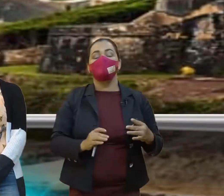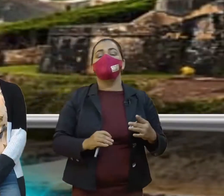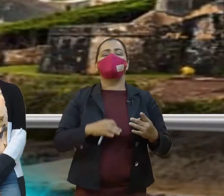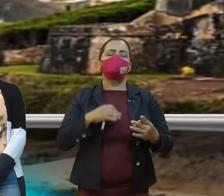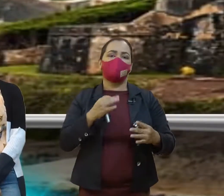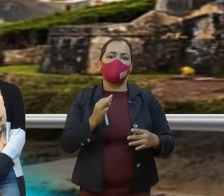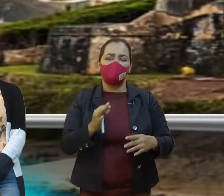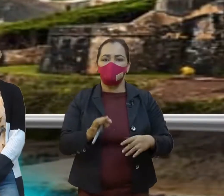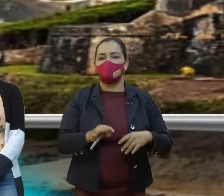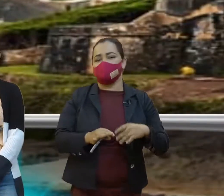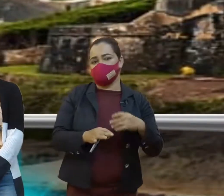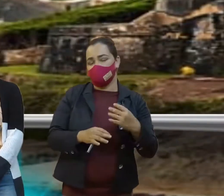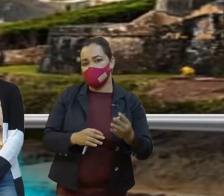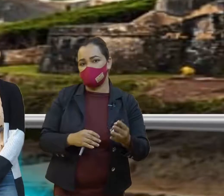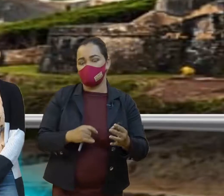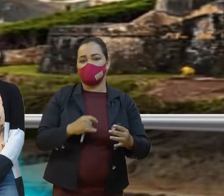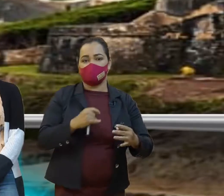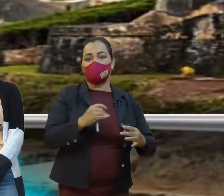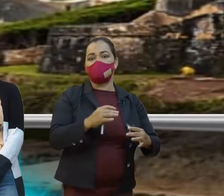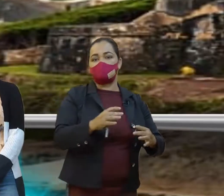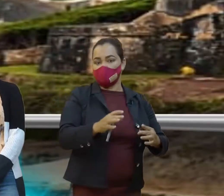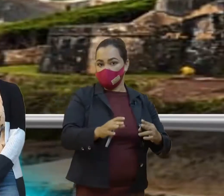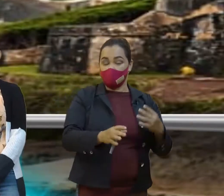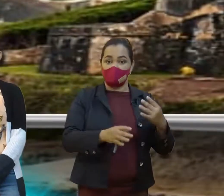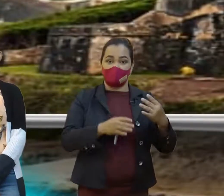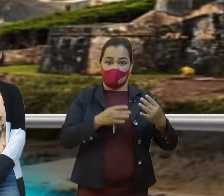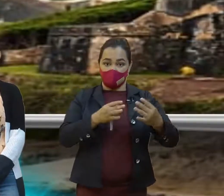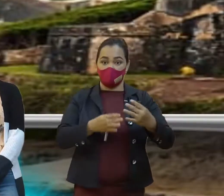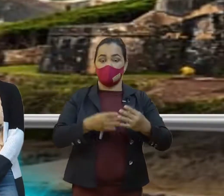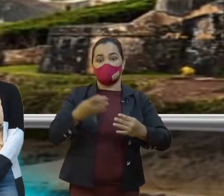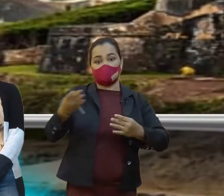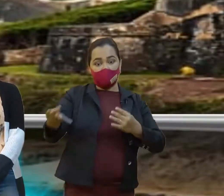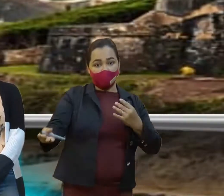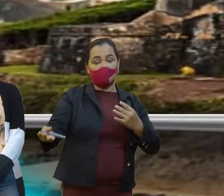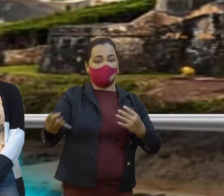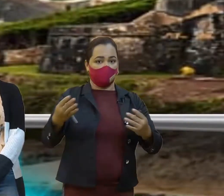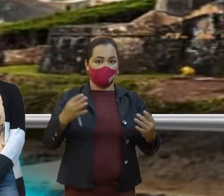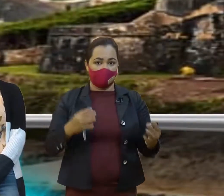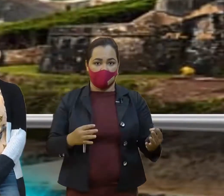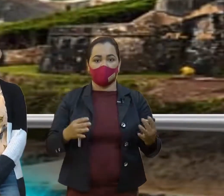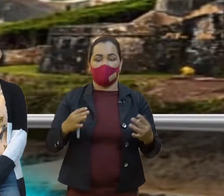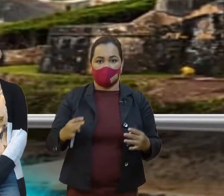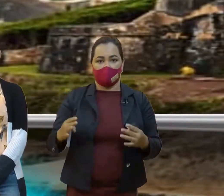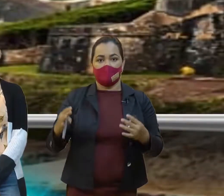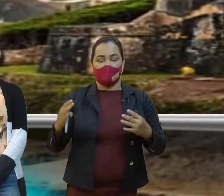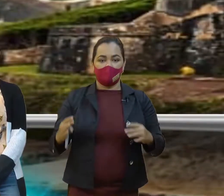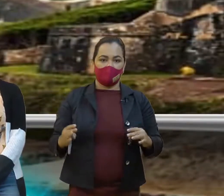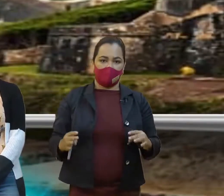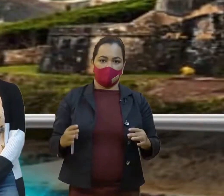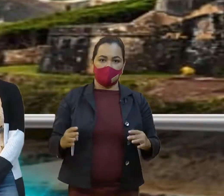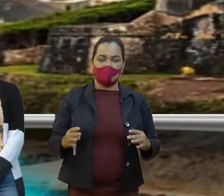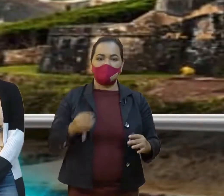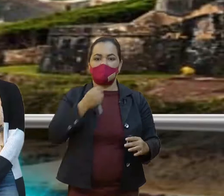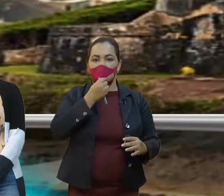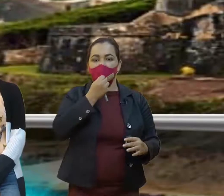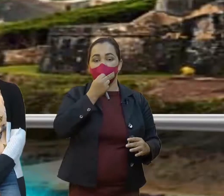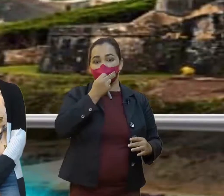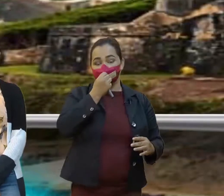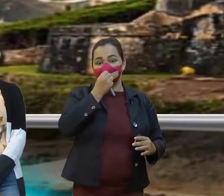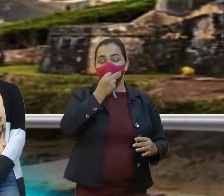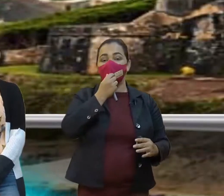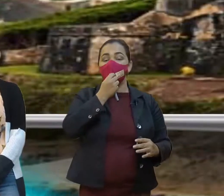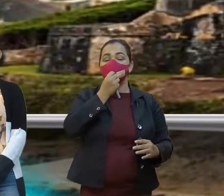Certo. Depois de muita briga, de muita confusão, porque os Estados Unidos era quem comandava lá o Havaí como